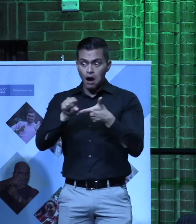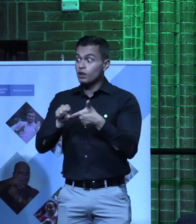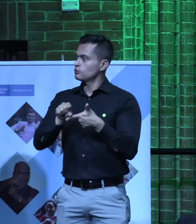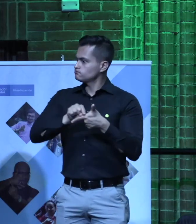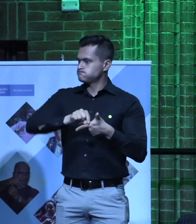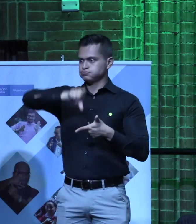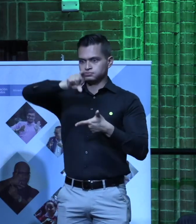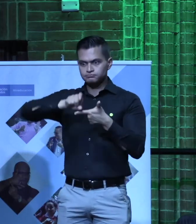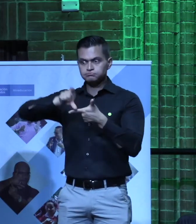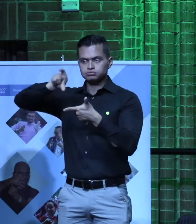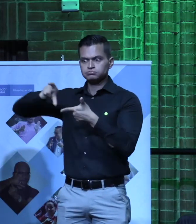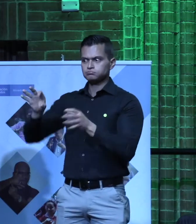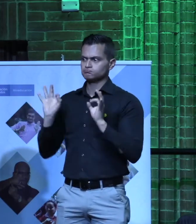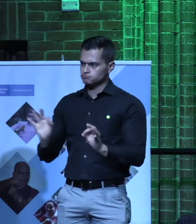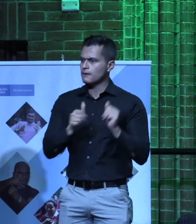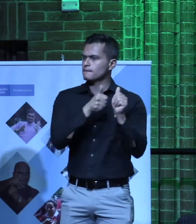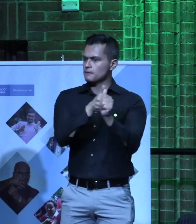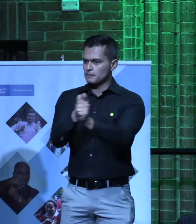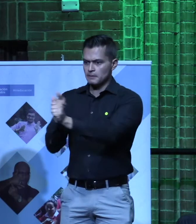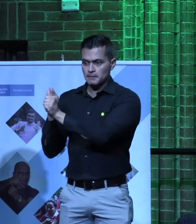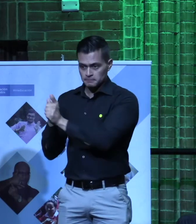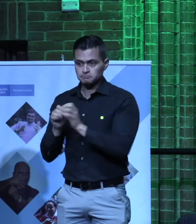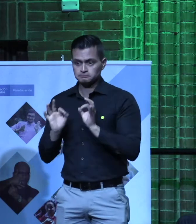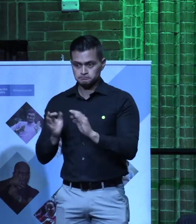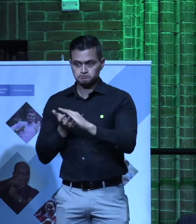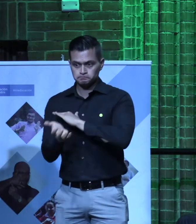de calidad. Siguiente.